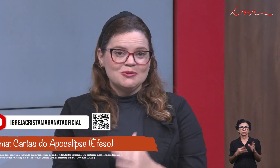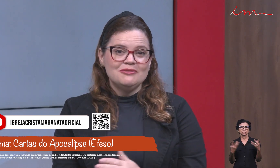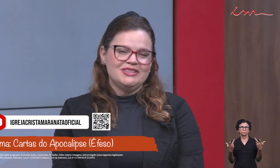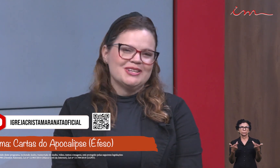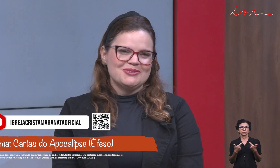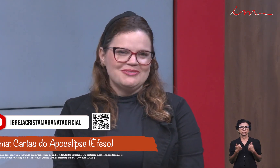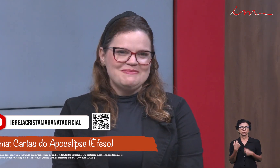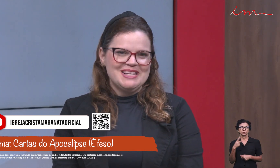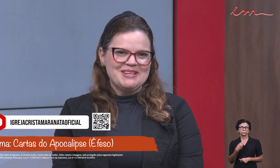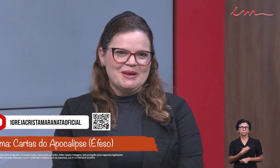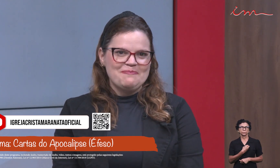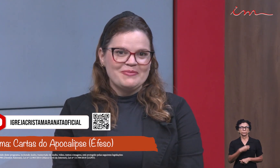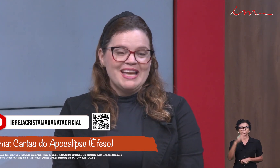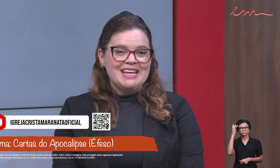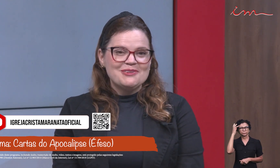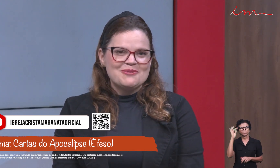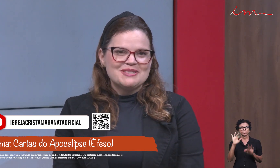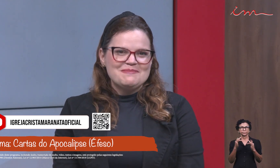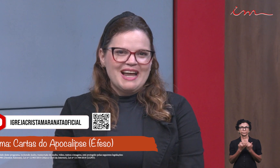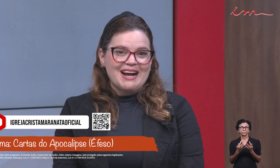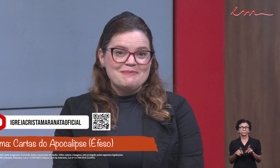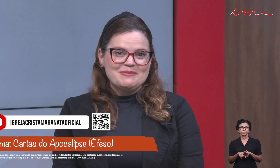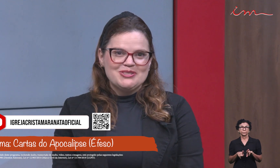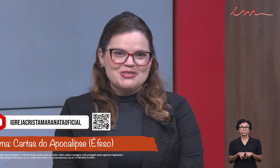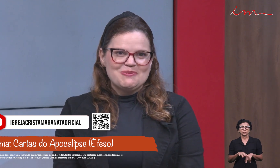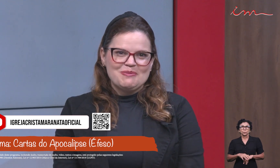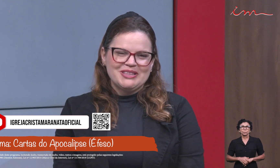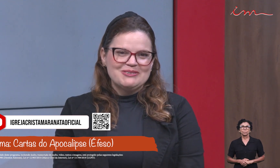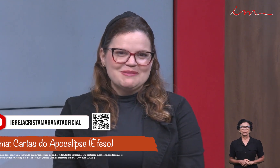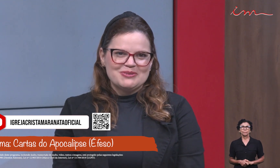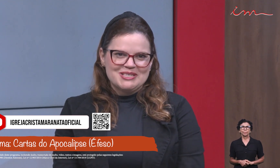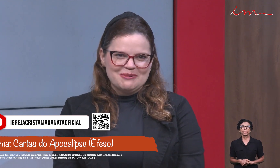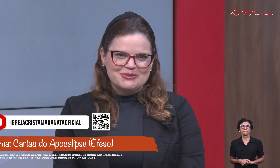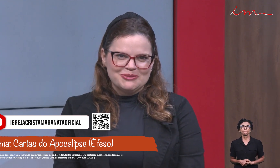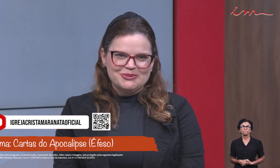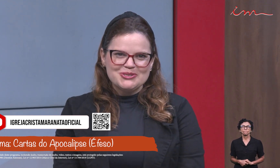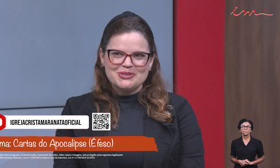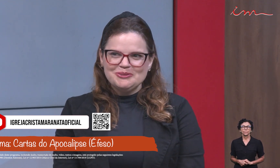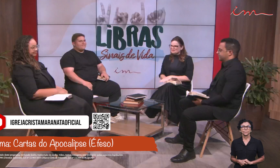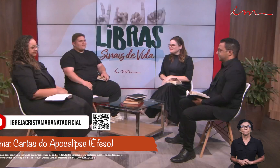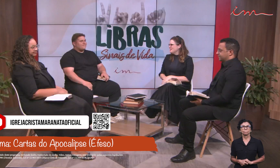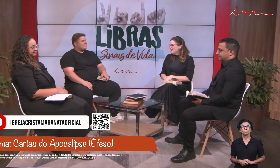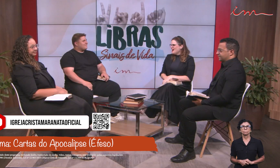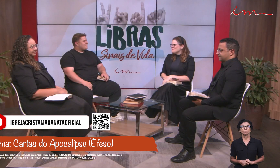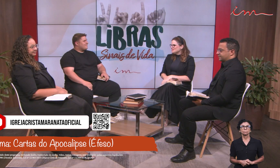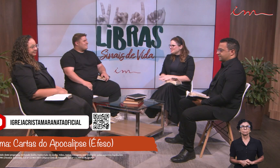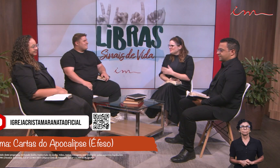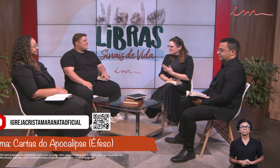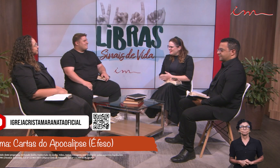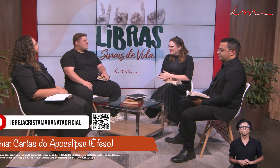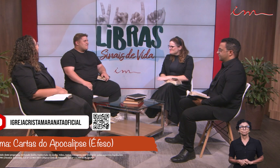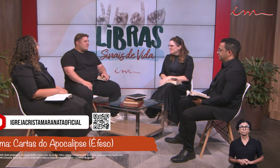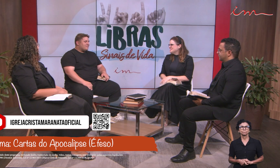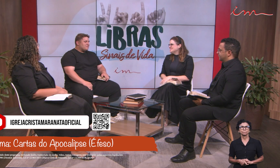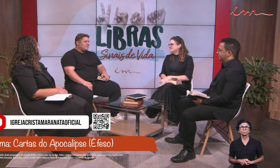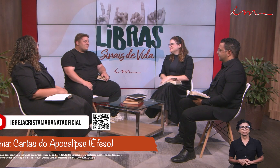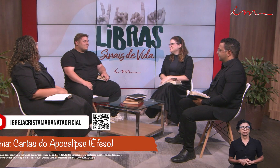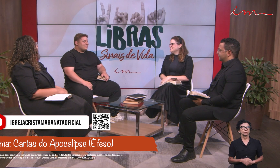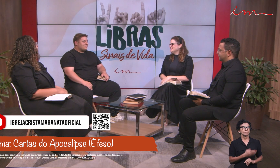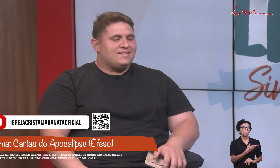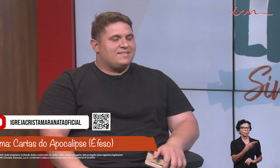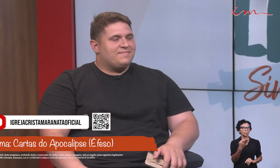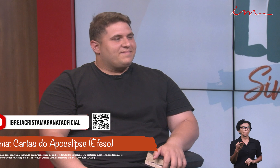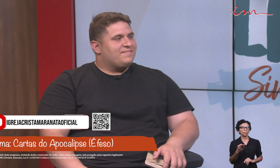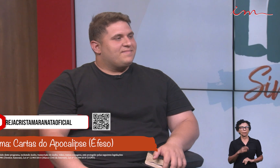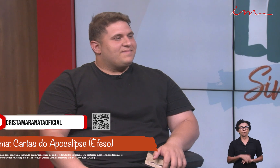a sua vida e a sua família também. Então vamos abrir a câmera para a gente cumprimentar os irmãos que estamos conosco. A paz do Senhor, Guilherme. Pai do Senhor,